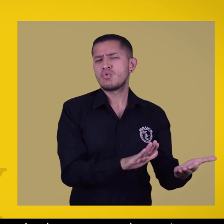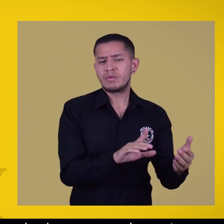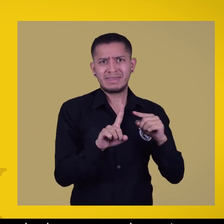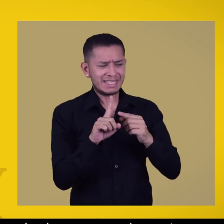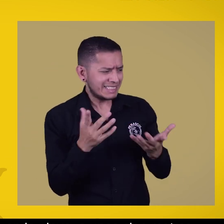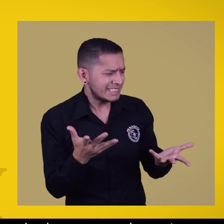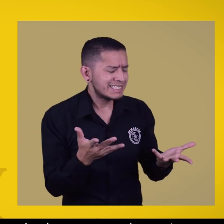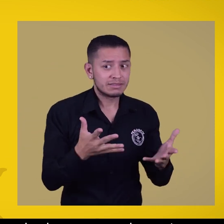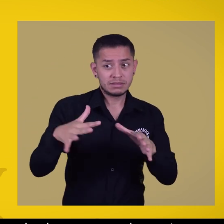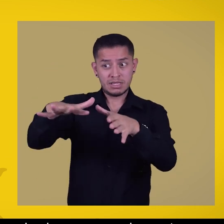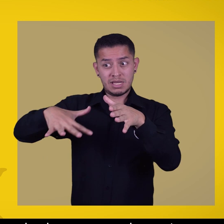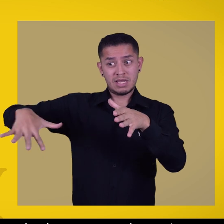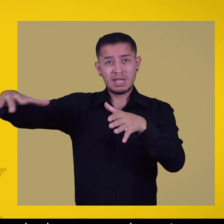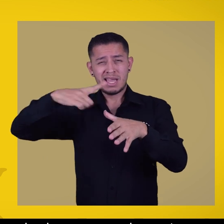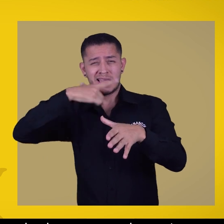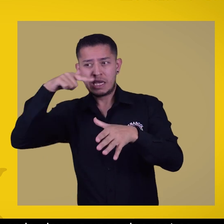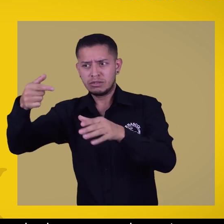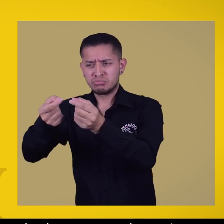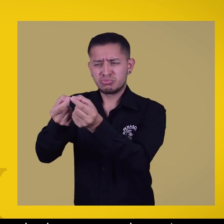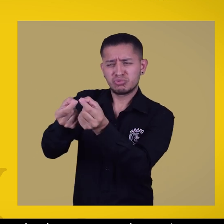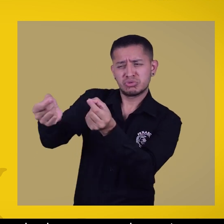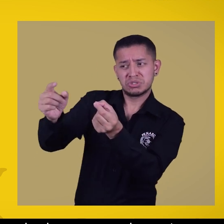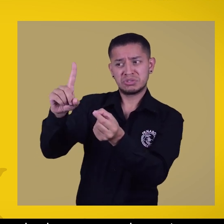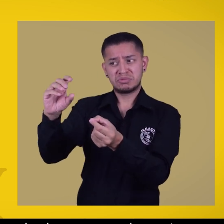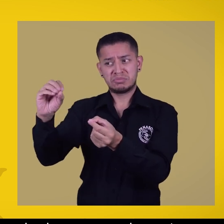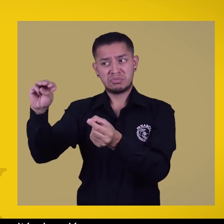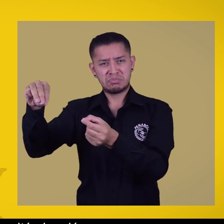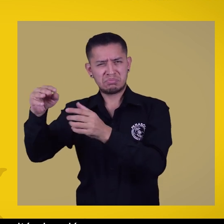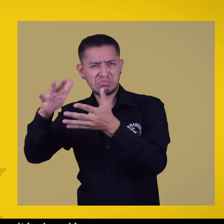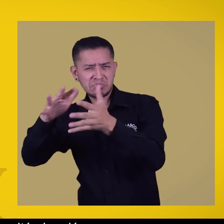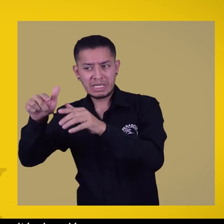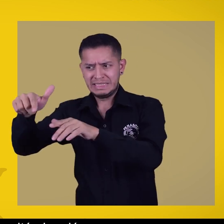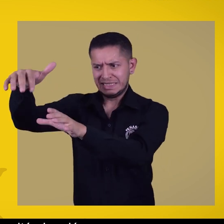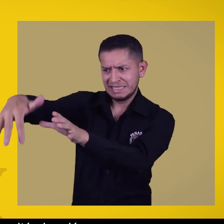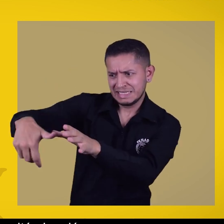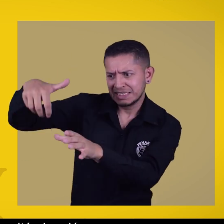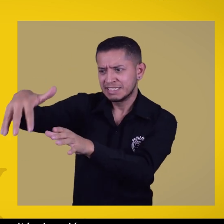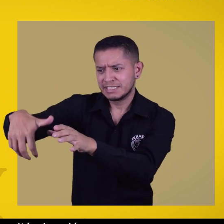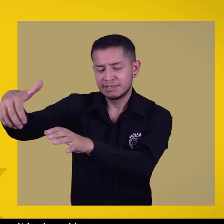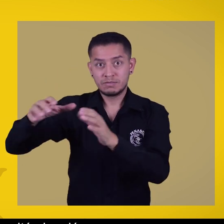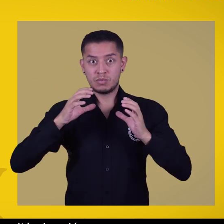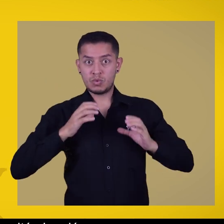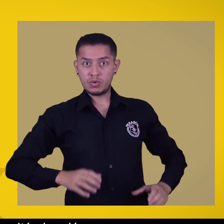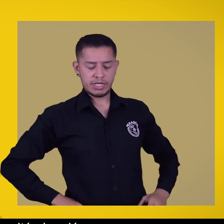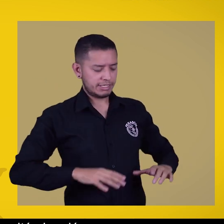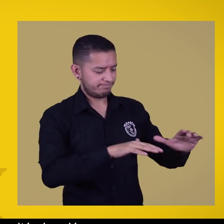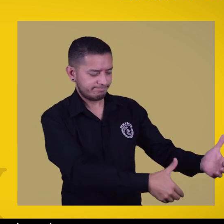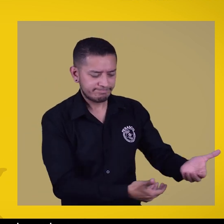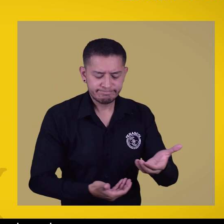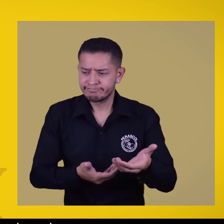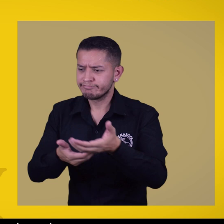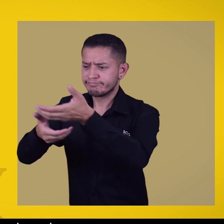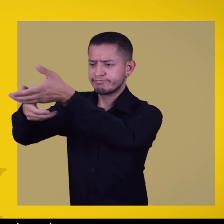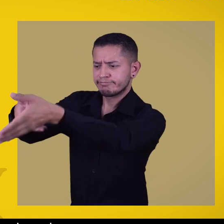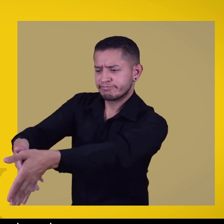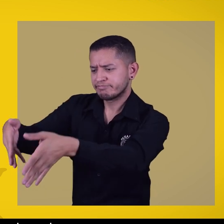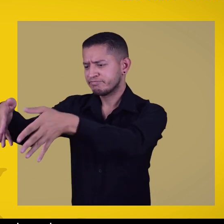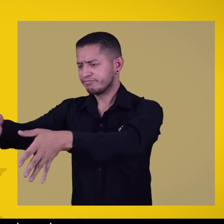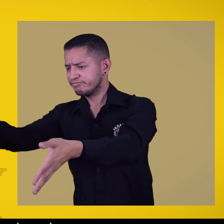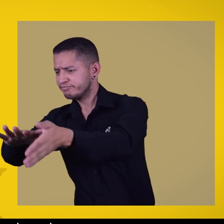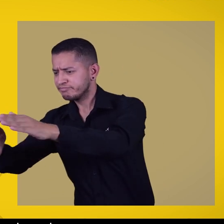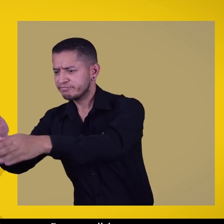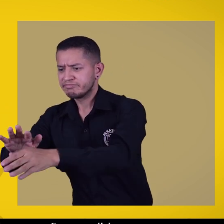sobreviviente exploró una fosa en la nieve a unos 100 metros de la cabaña y sepultó el cadáver. Al día